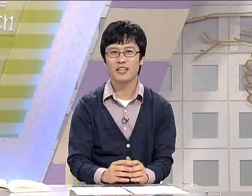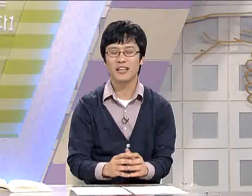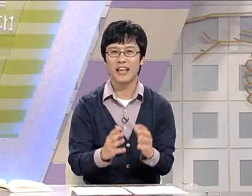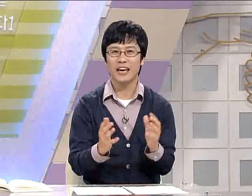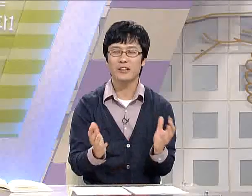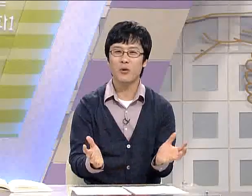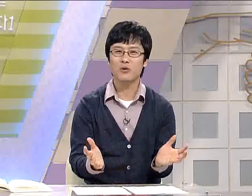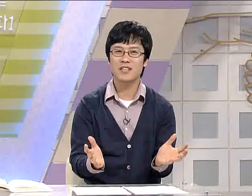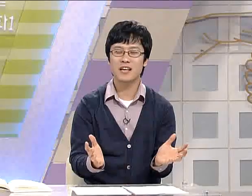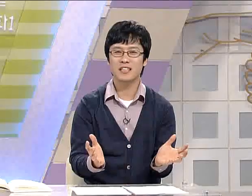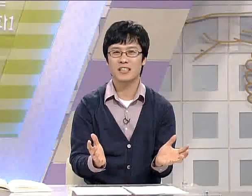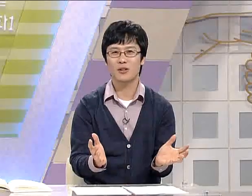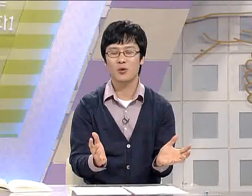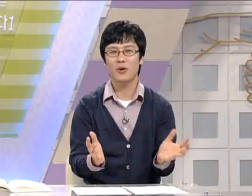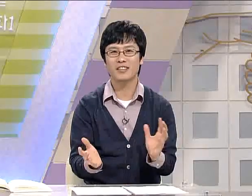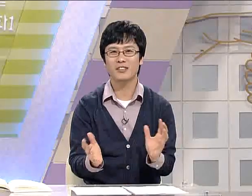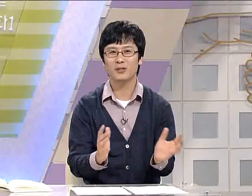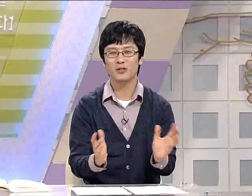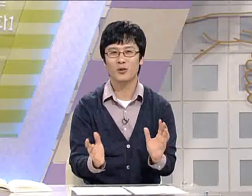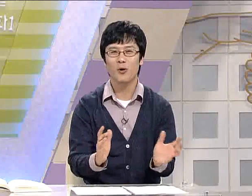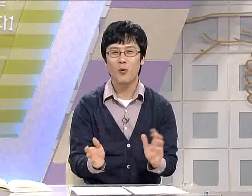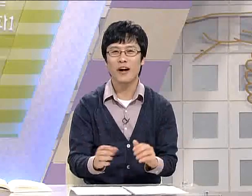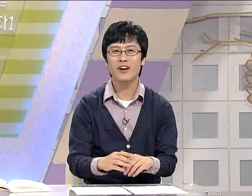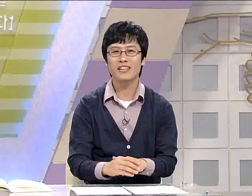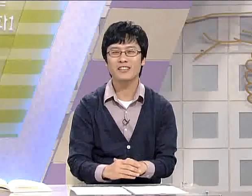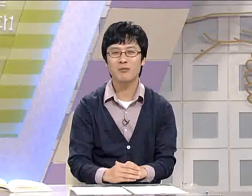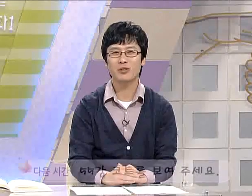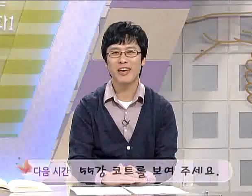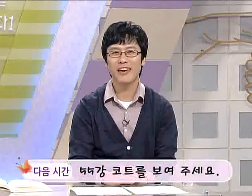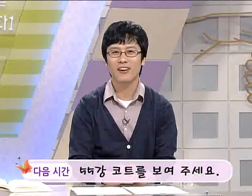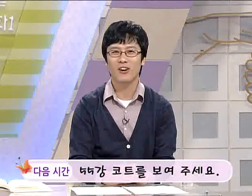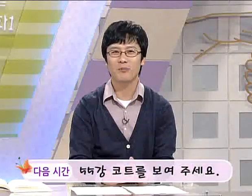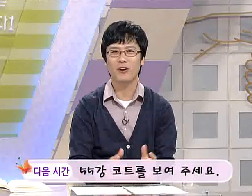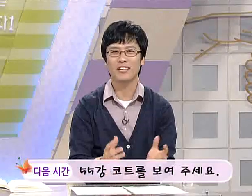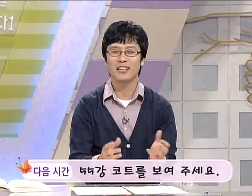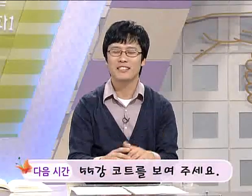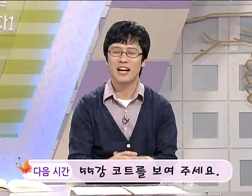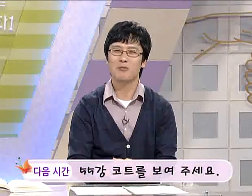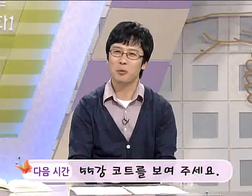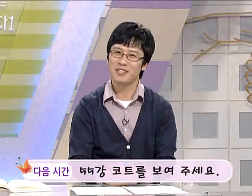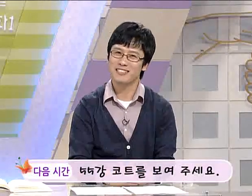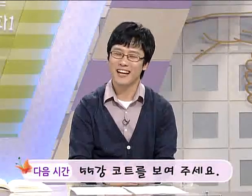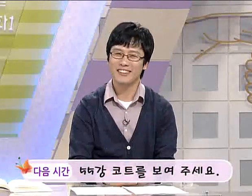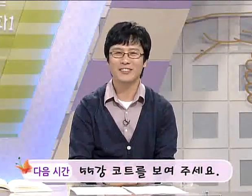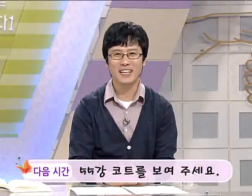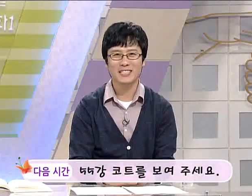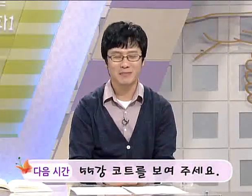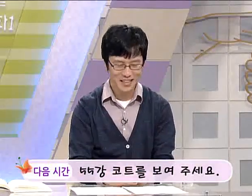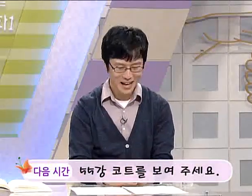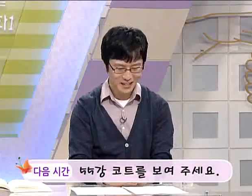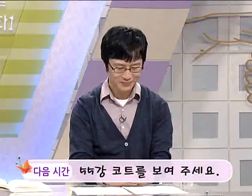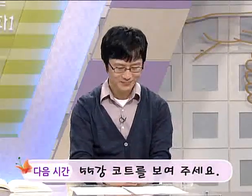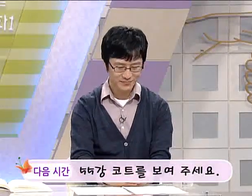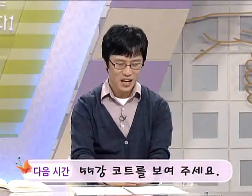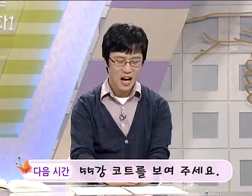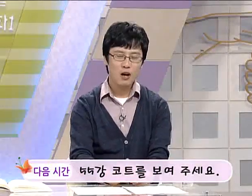워낙에 네온사인이나 조명 같은 것들로 화려하기 때문에 별이 잘 보이지는 않는 것 같습니다.